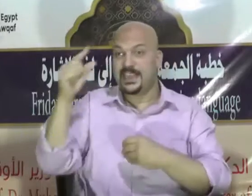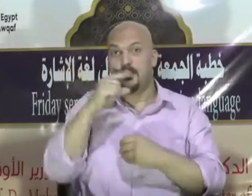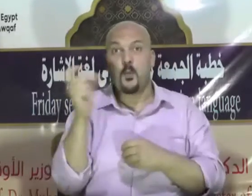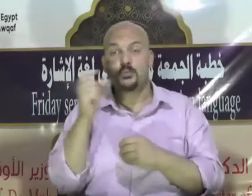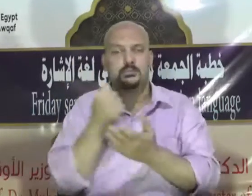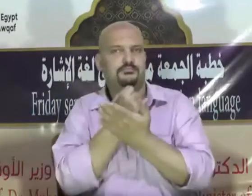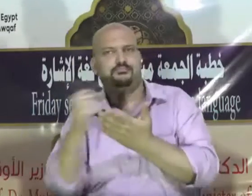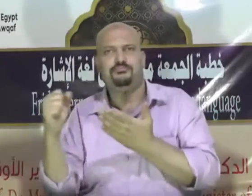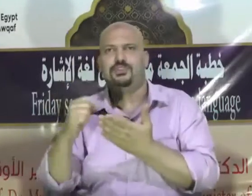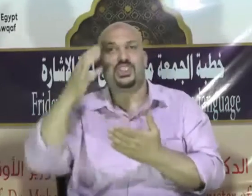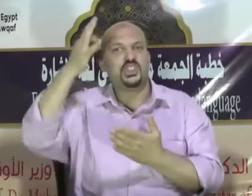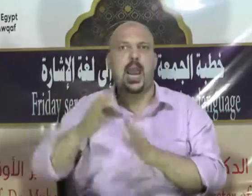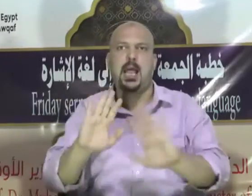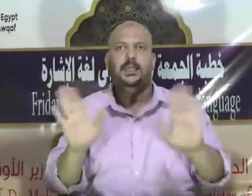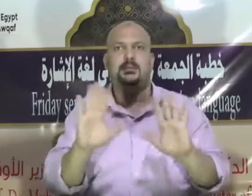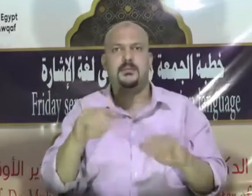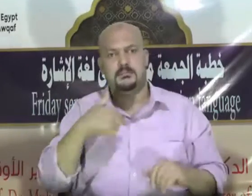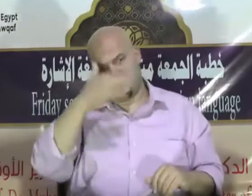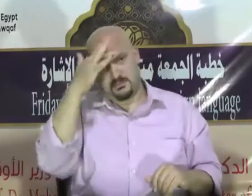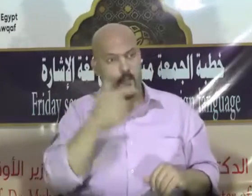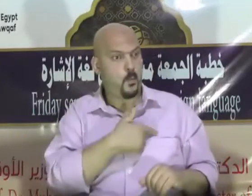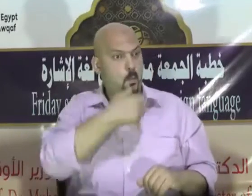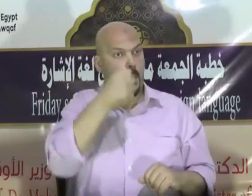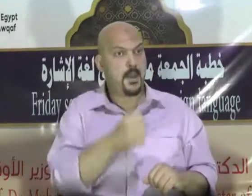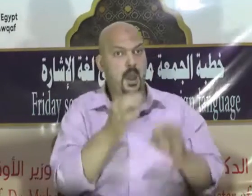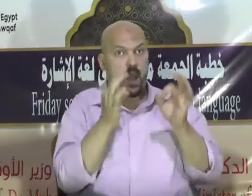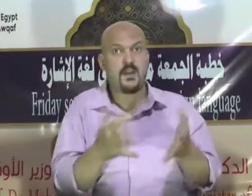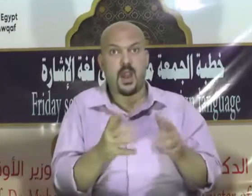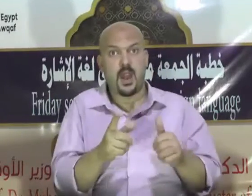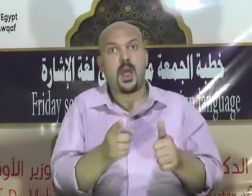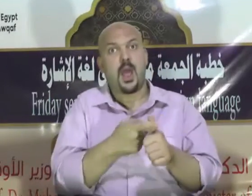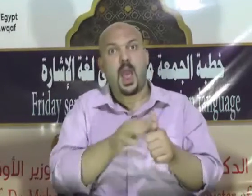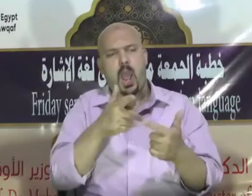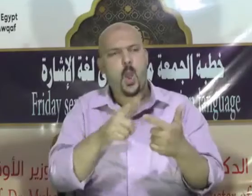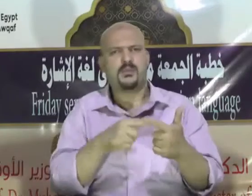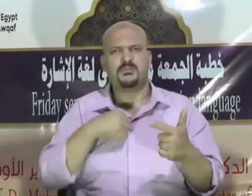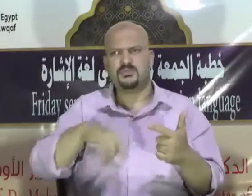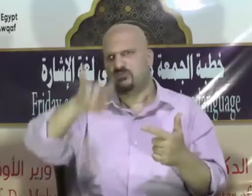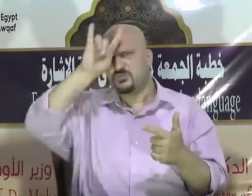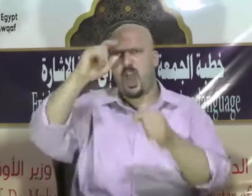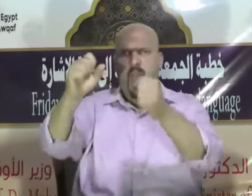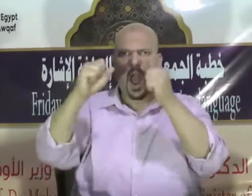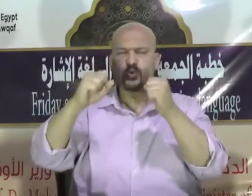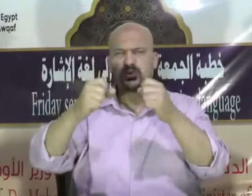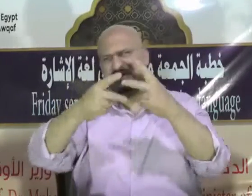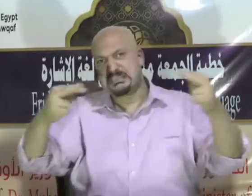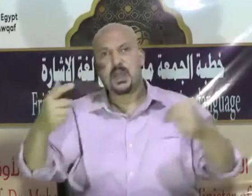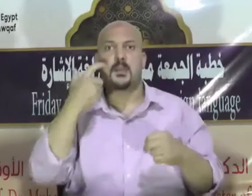تقي وفاجر شقي. الناس كلهم بنو آدم، وآدم خلق